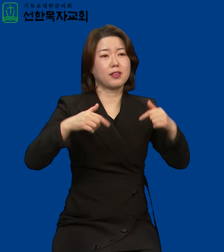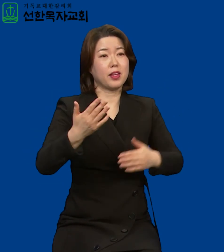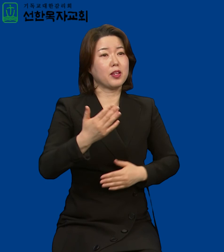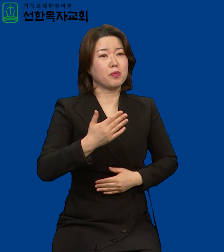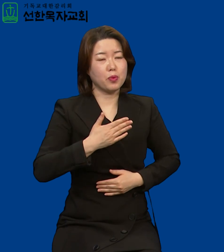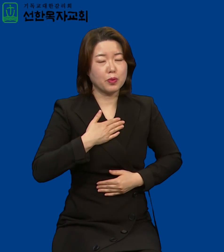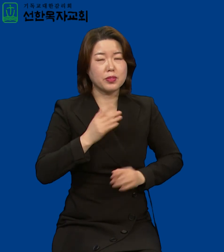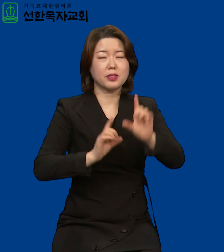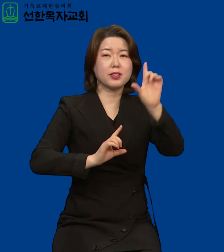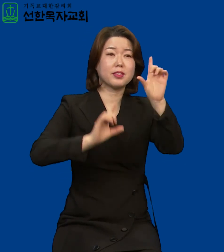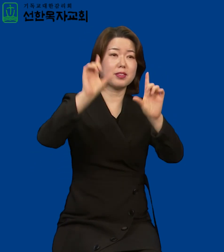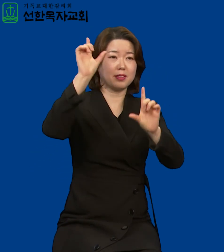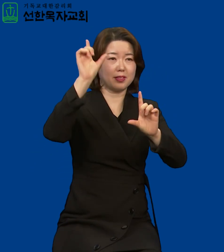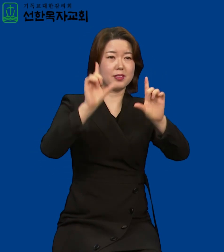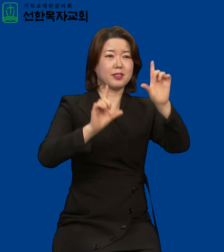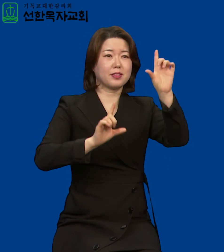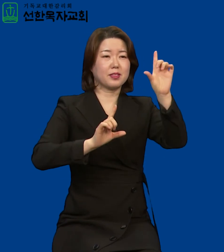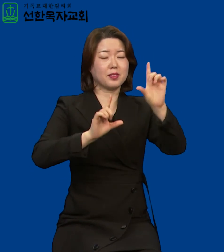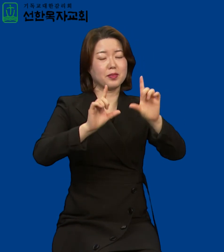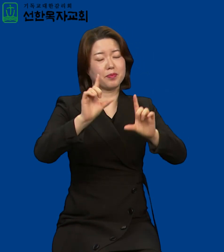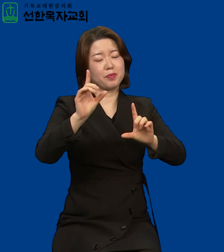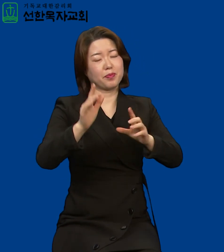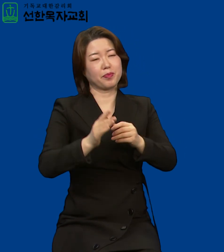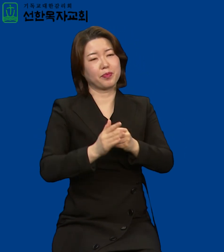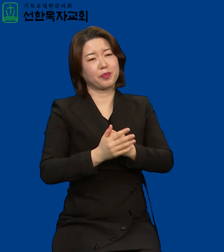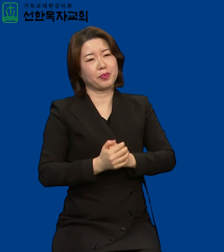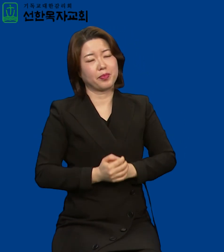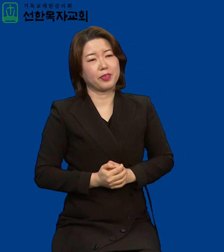언제나 내 모습